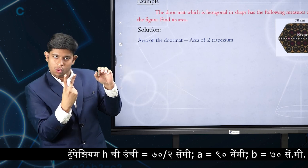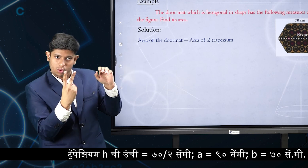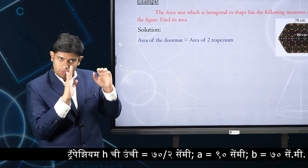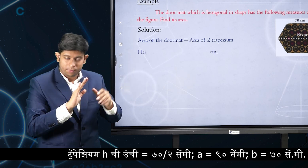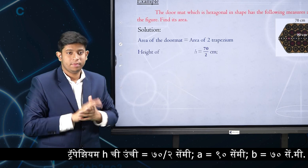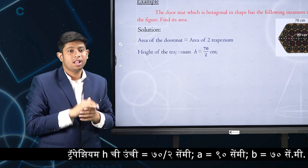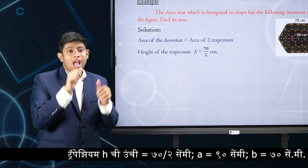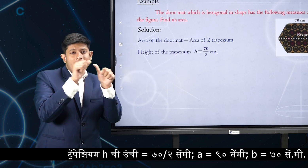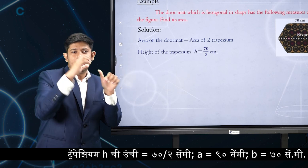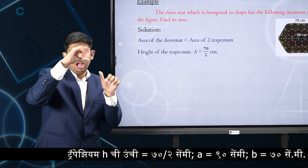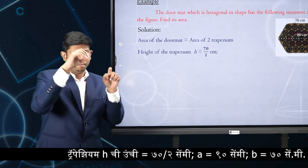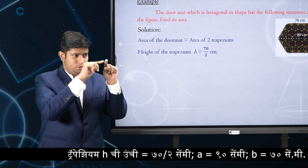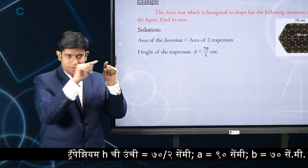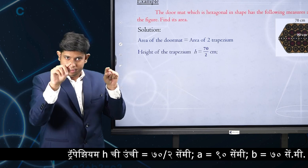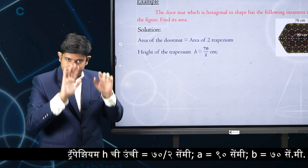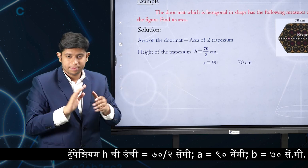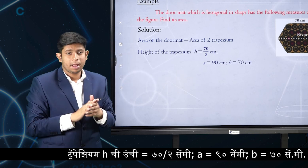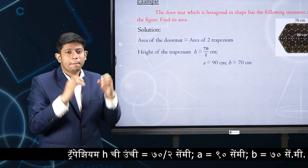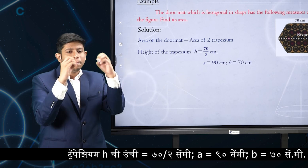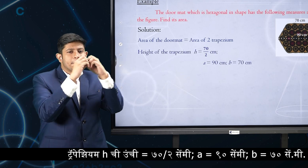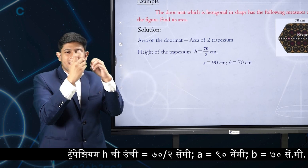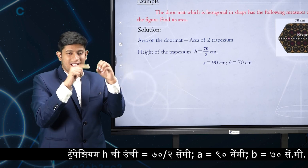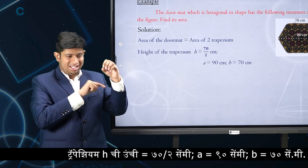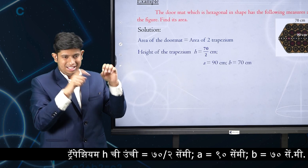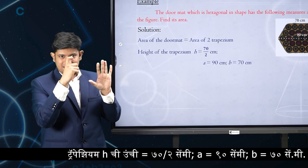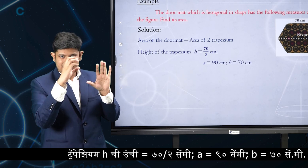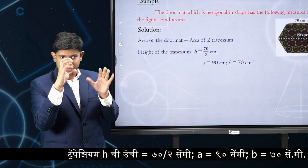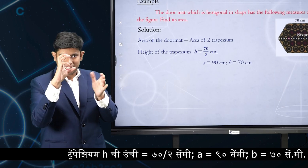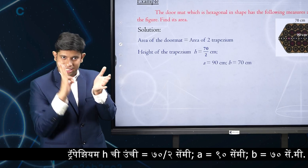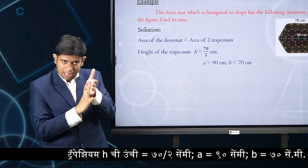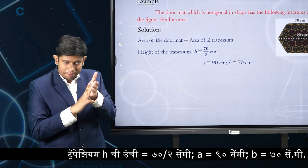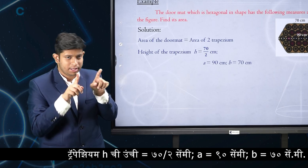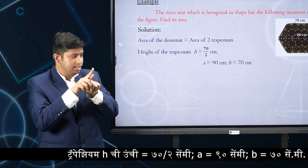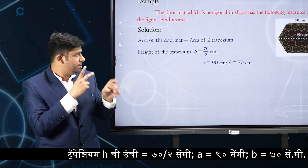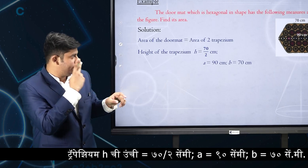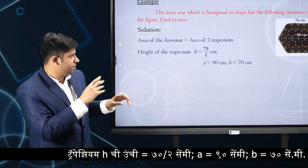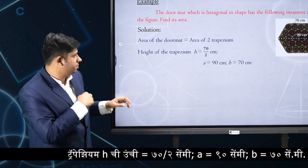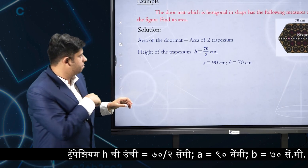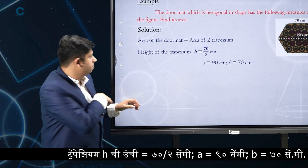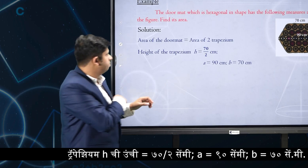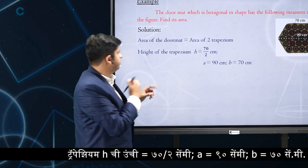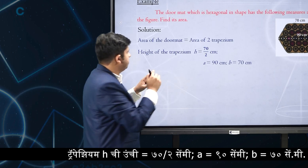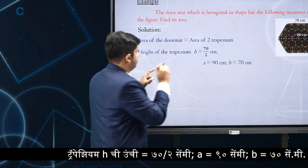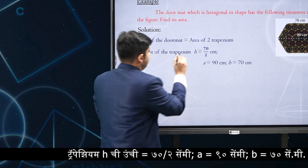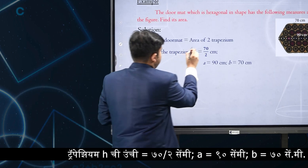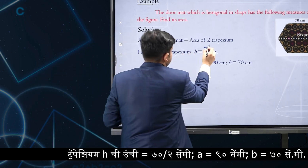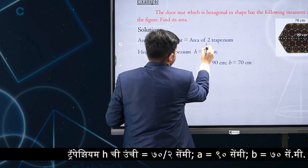ट्रॅपेझियम एच ची उंची इज इक्वल टू 70 by 2 सेंटीमीटर. इथे ए इज इक्वल